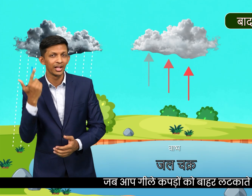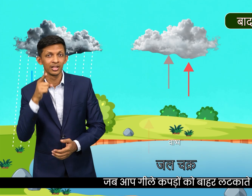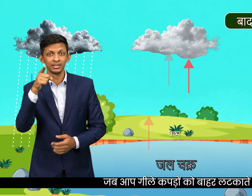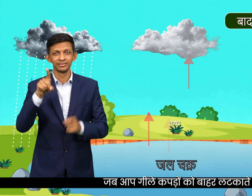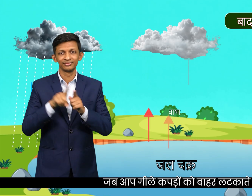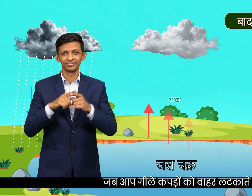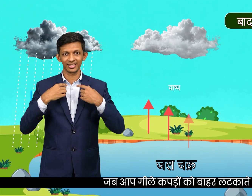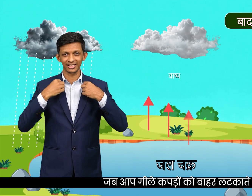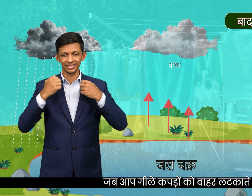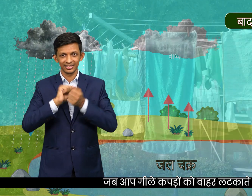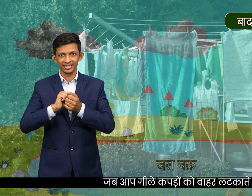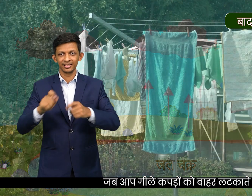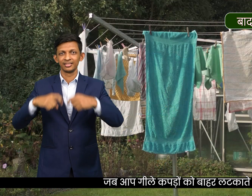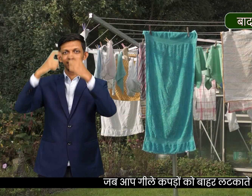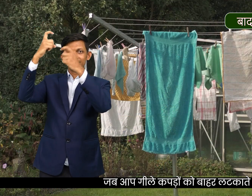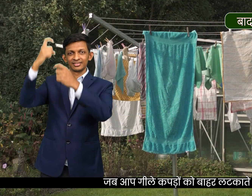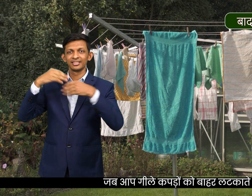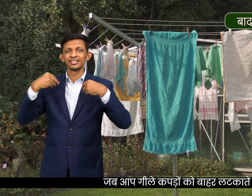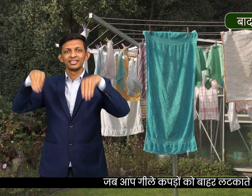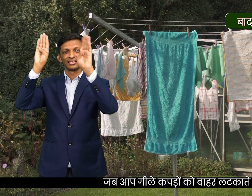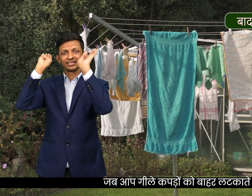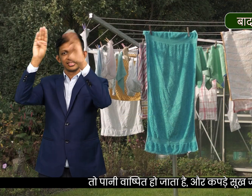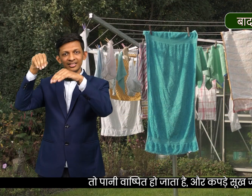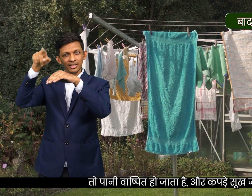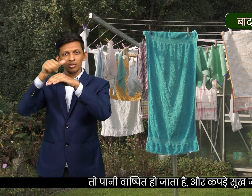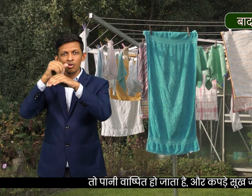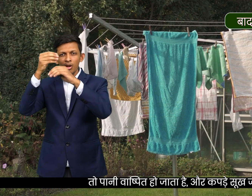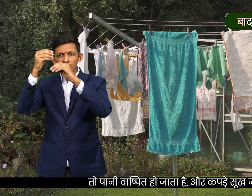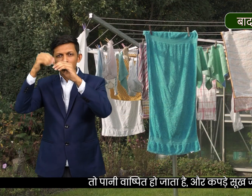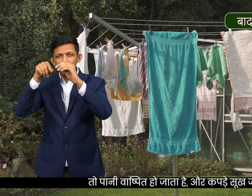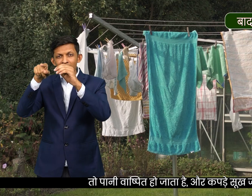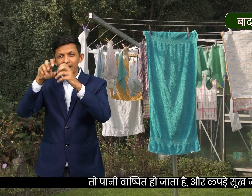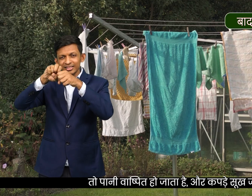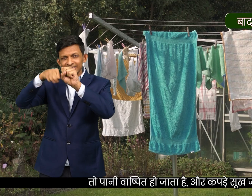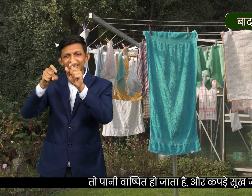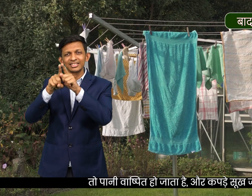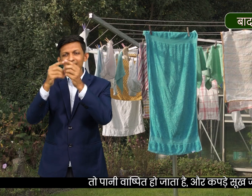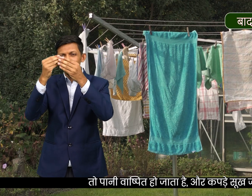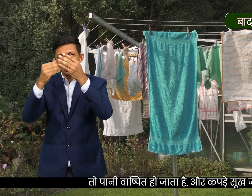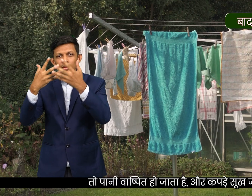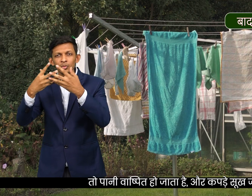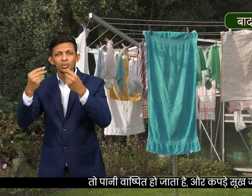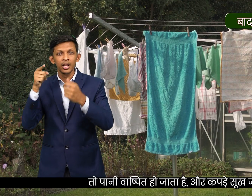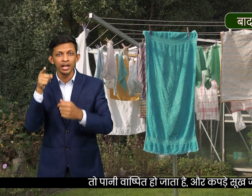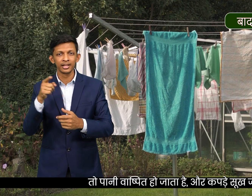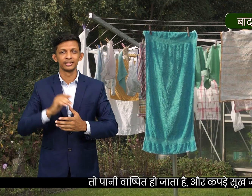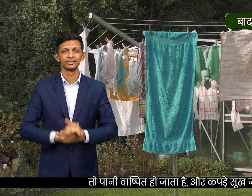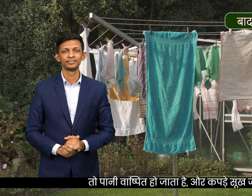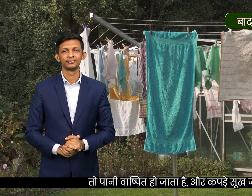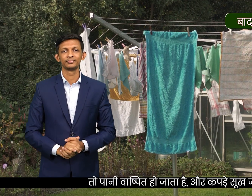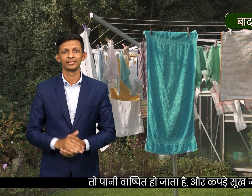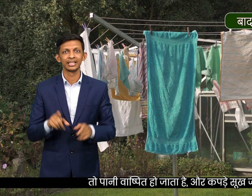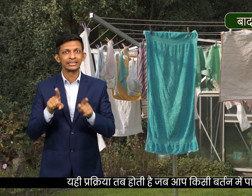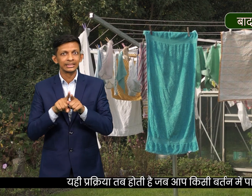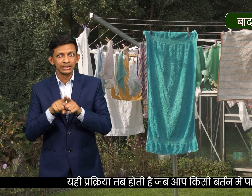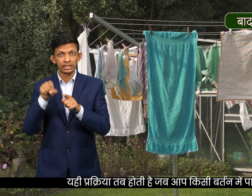जब आप गीले कपड़ों को बाहर लटकाते हैं तो पानी वाष्पित हो जाता है और कपड़े सूख जाते